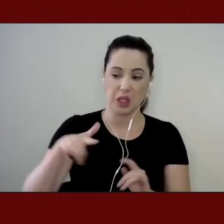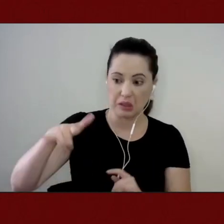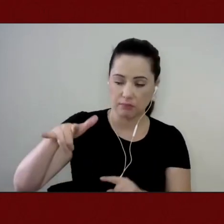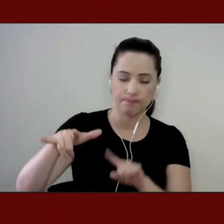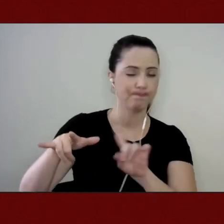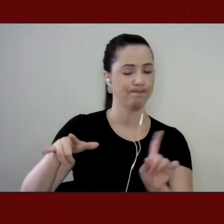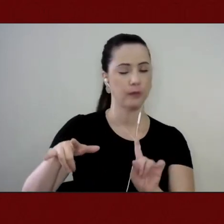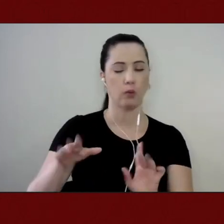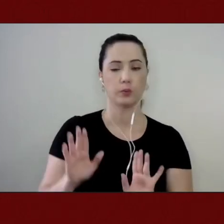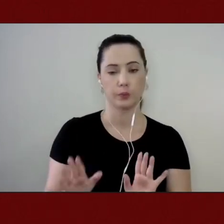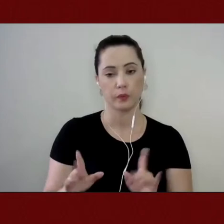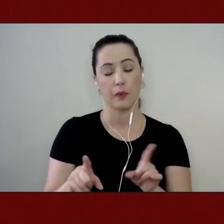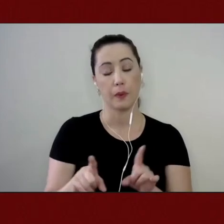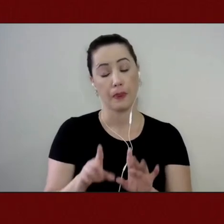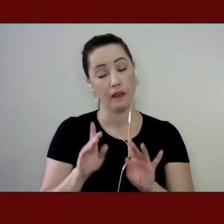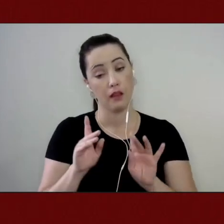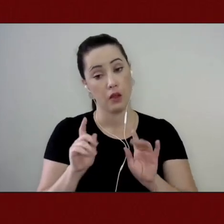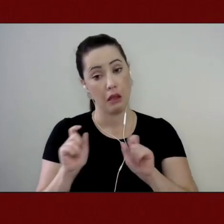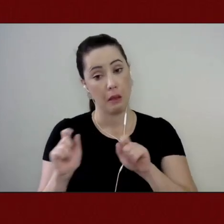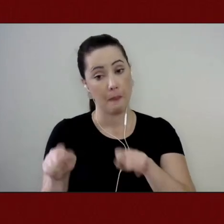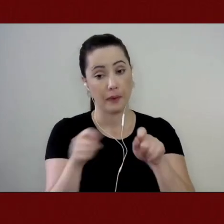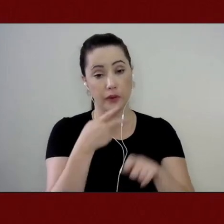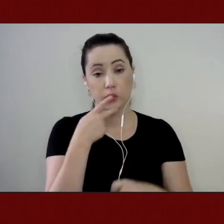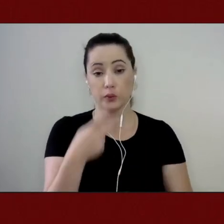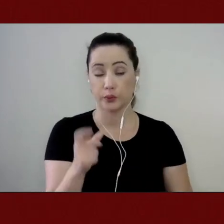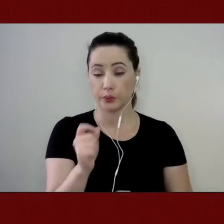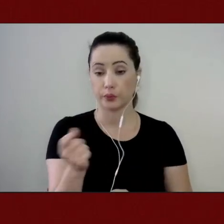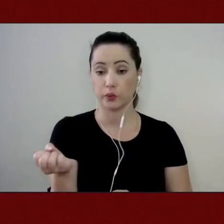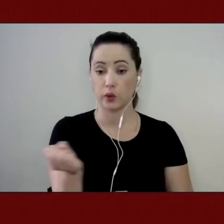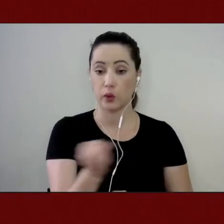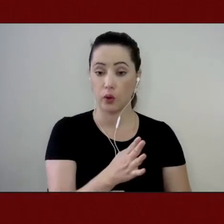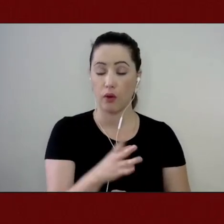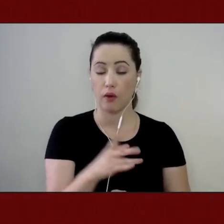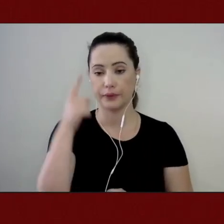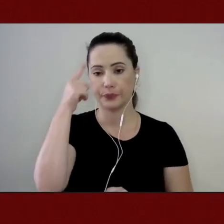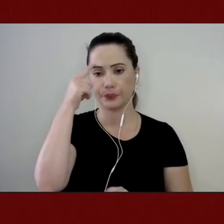tem surgido uma nova historiografia que, curiosamente,